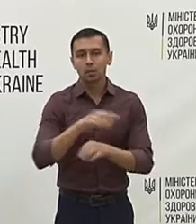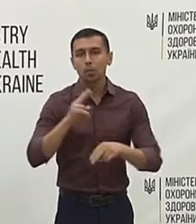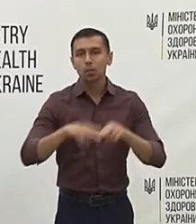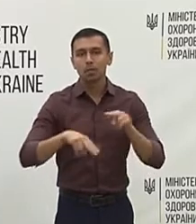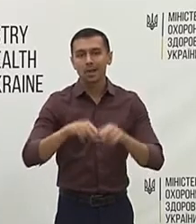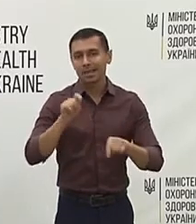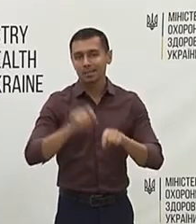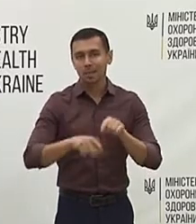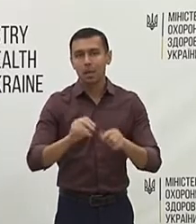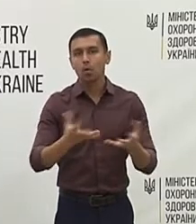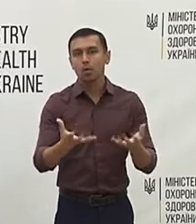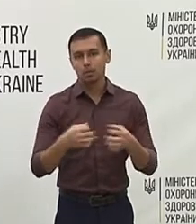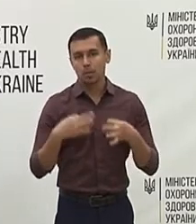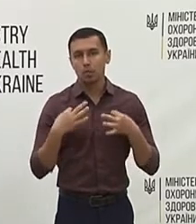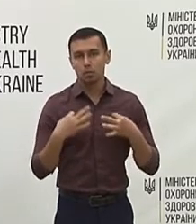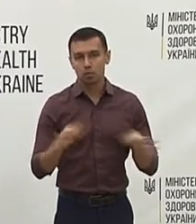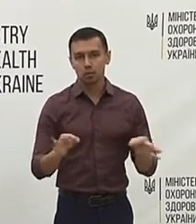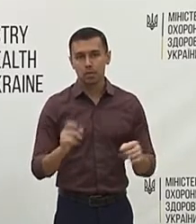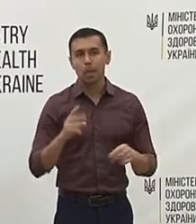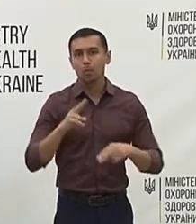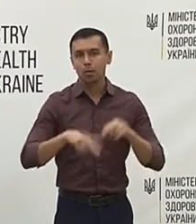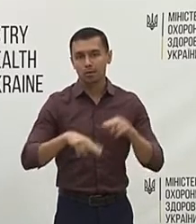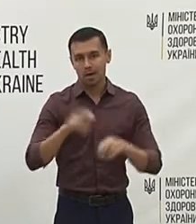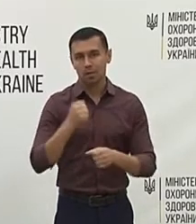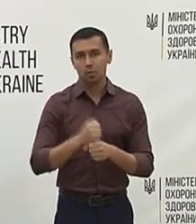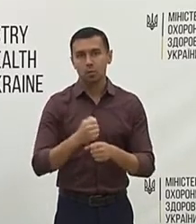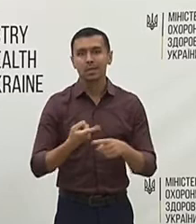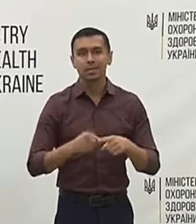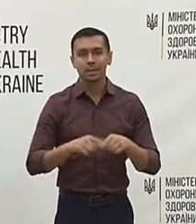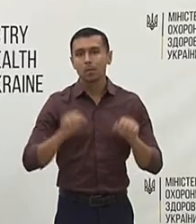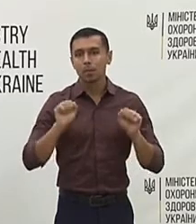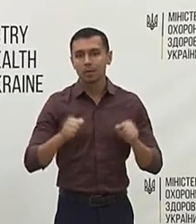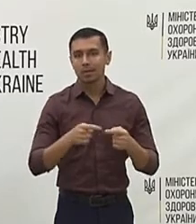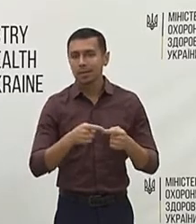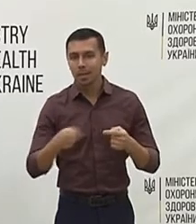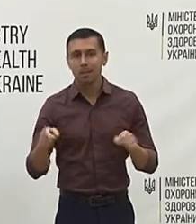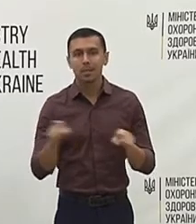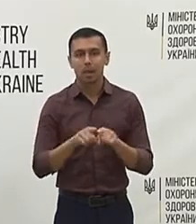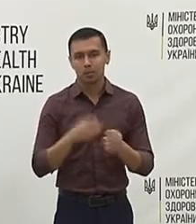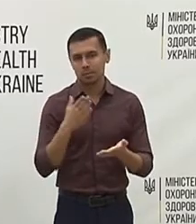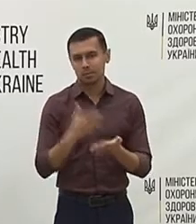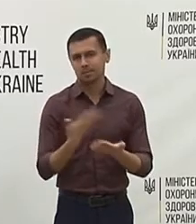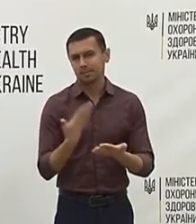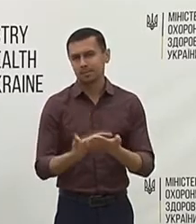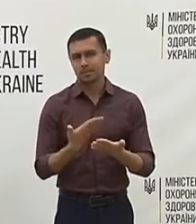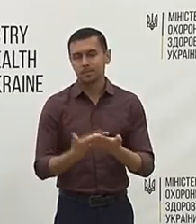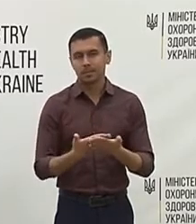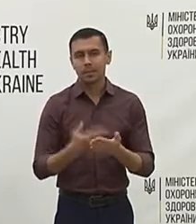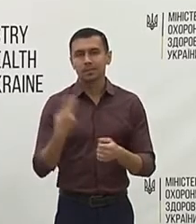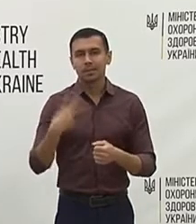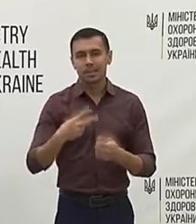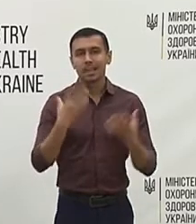архітектурно-будівельну інспекцію для отримання дозволу на будівельні роботи. І цей можливий термін також складає близько